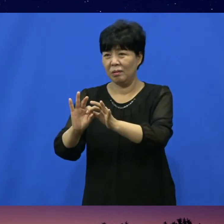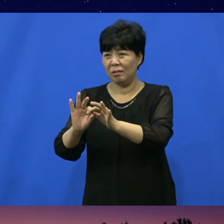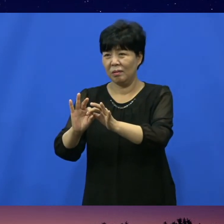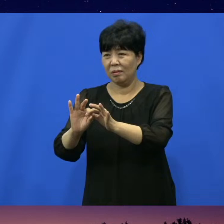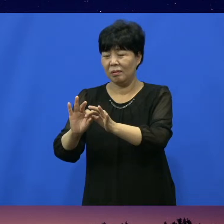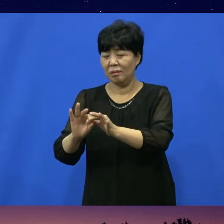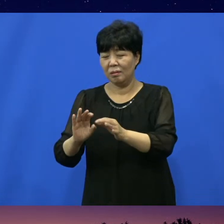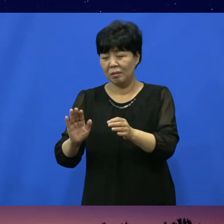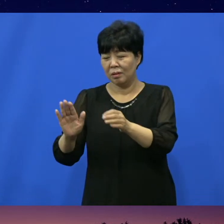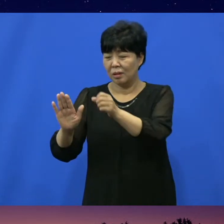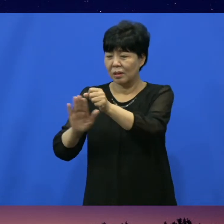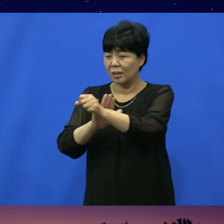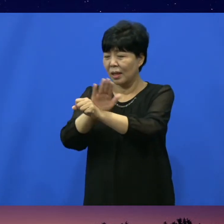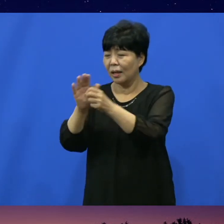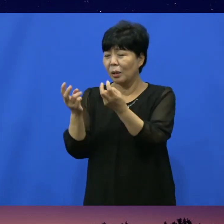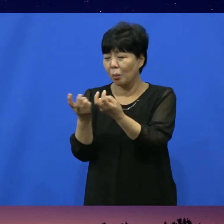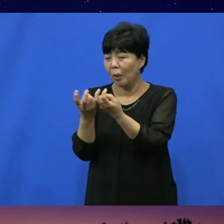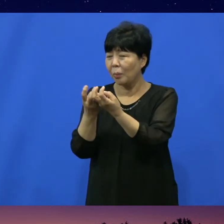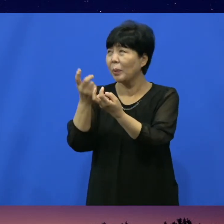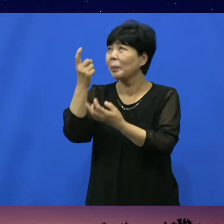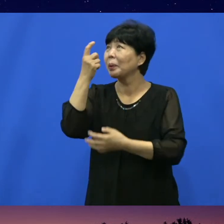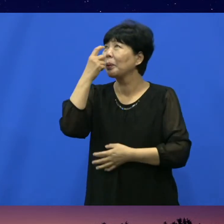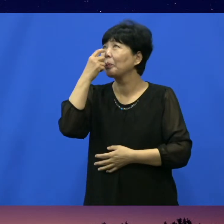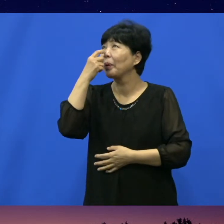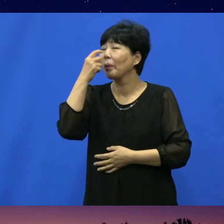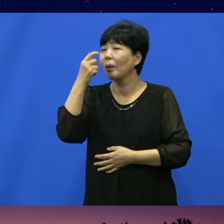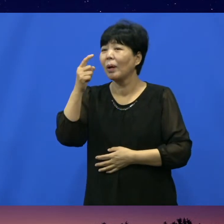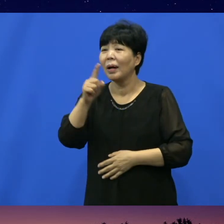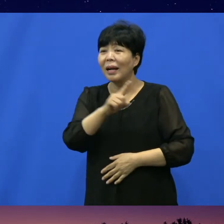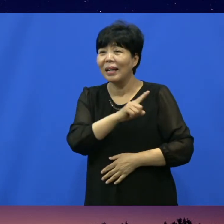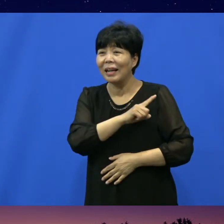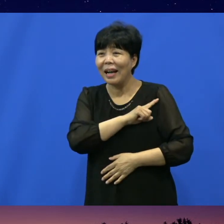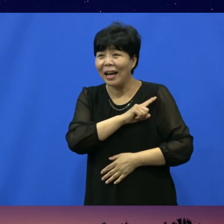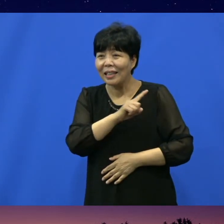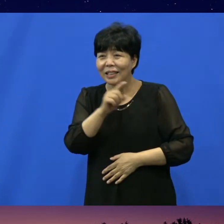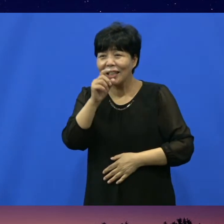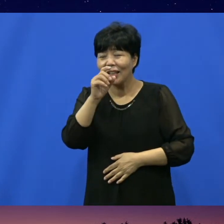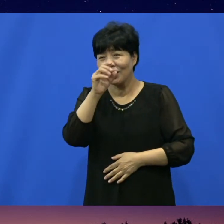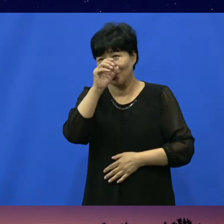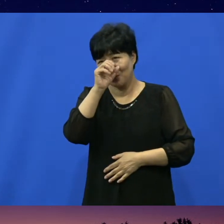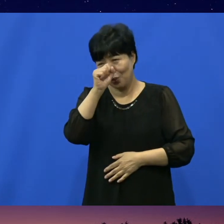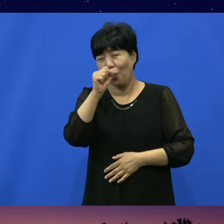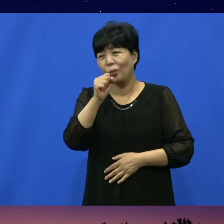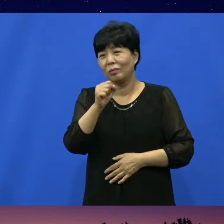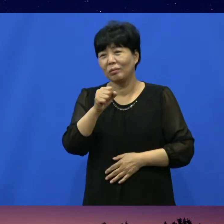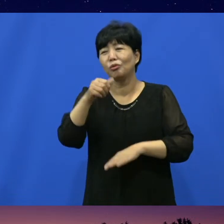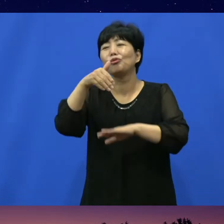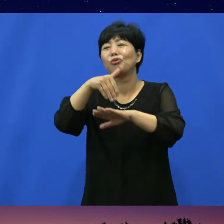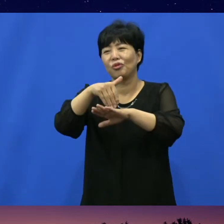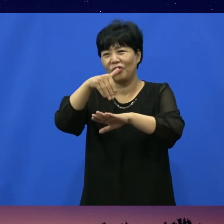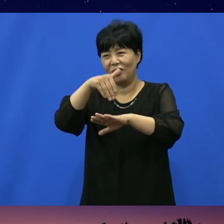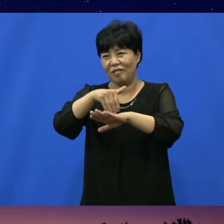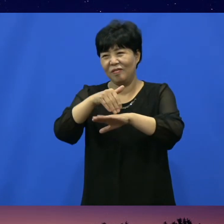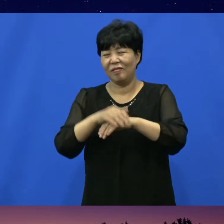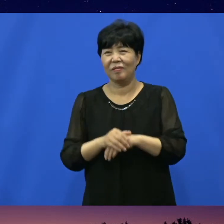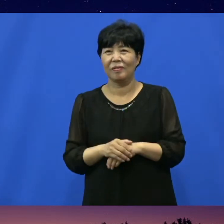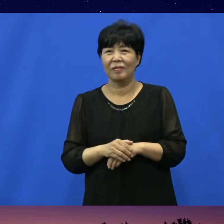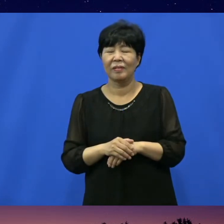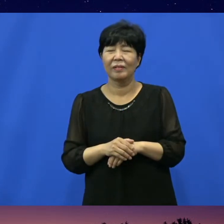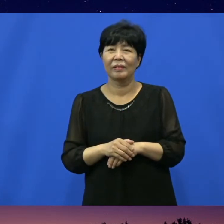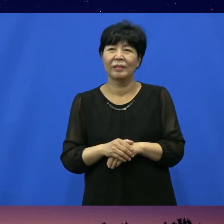사랑하는 법을 배우는 거예요. 이것보다 더 큰 레슨이 없어요. 그런데 우리는 한 번도 제대로 사랑을 제대로 배워본 적이